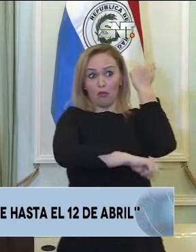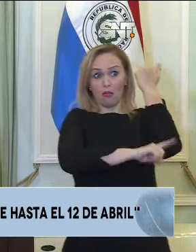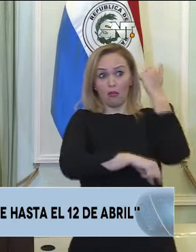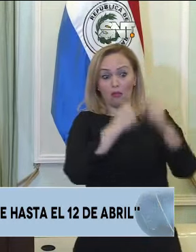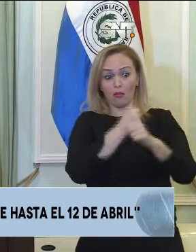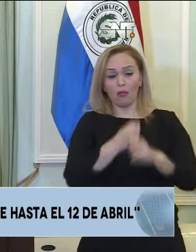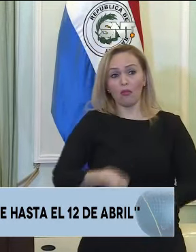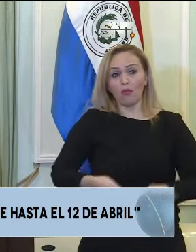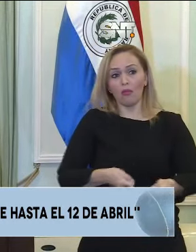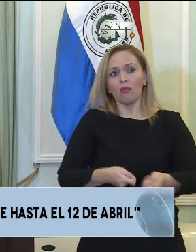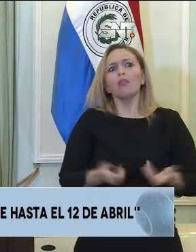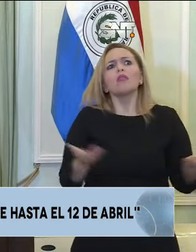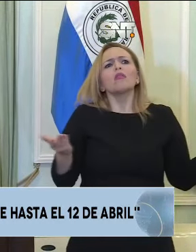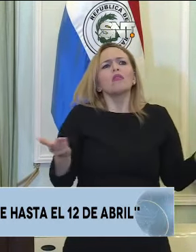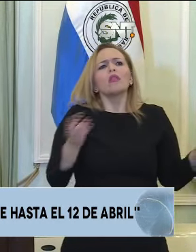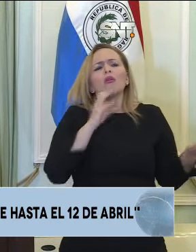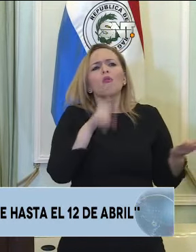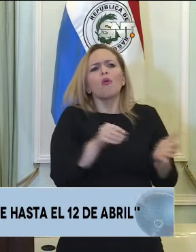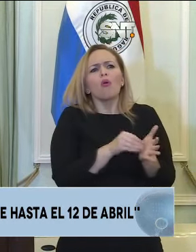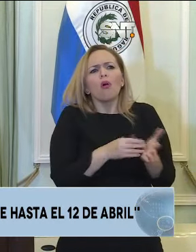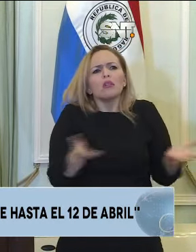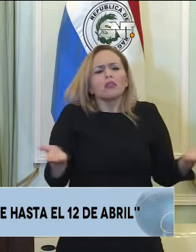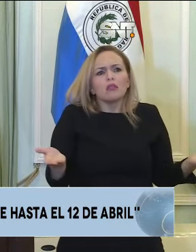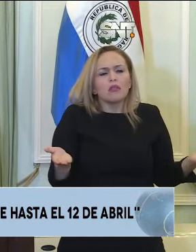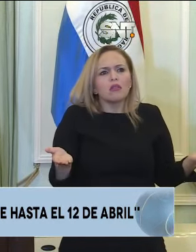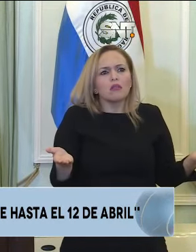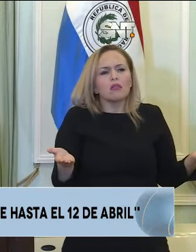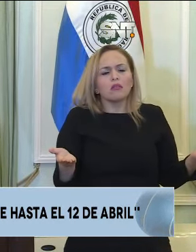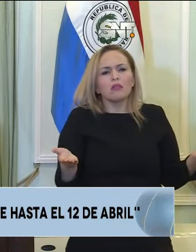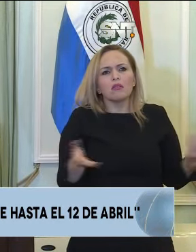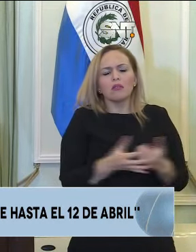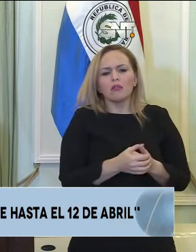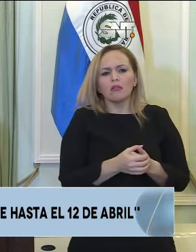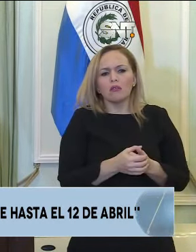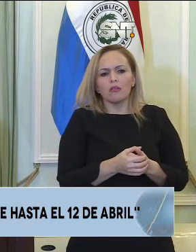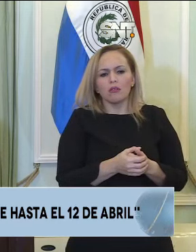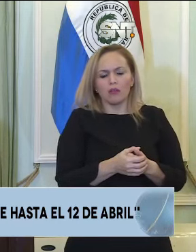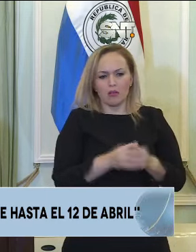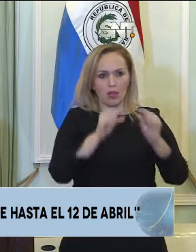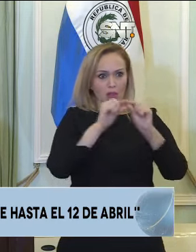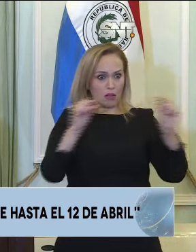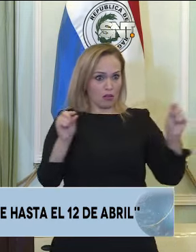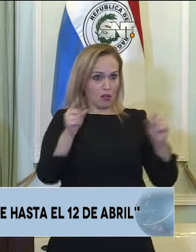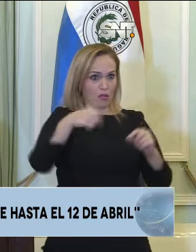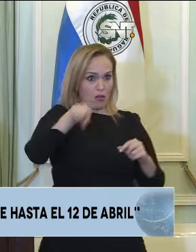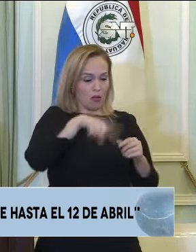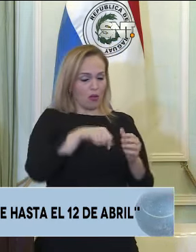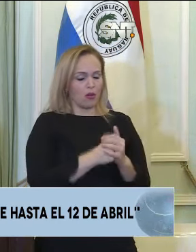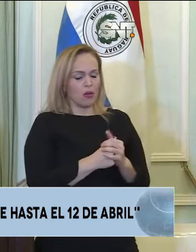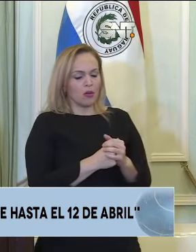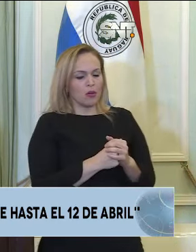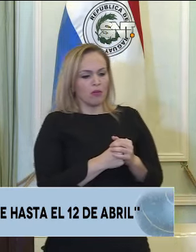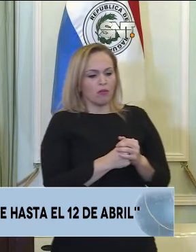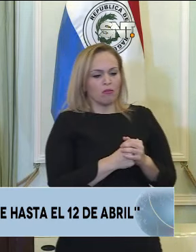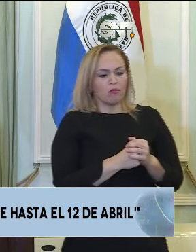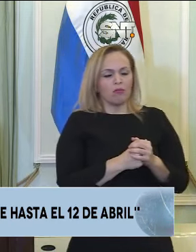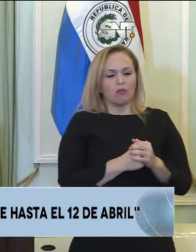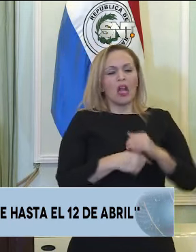encuentran en la excepción y de no encontrarse cómo hacen con el tema del kit? También la consulta. Bien, con relación a los servicios públicos,